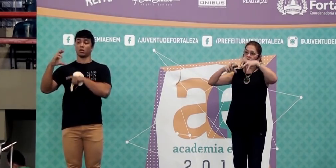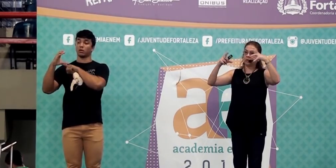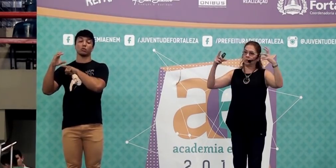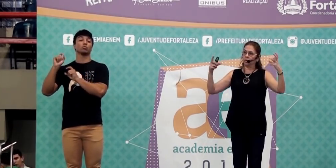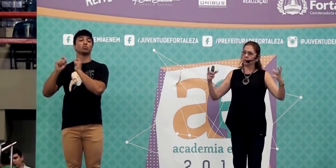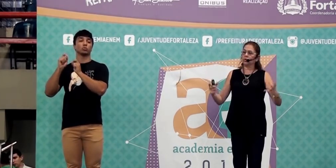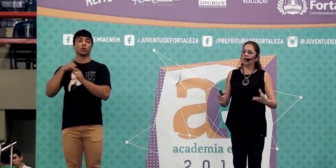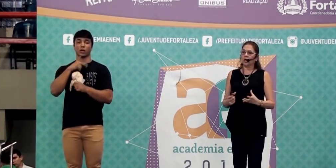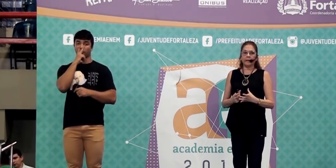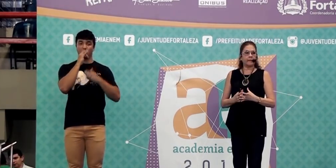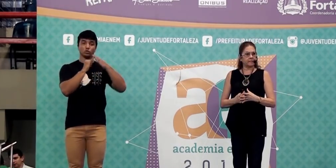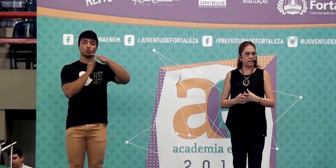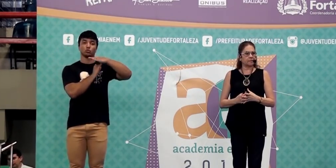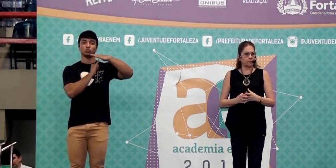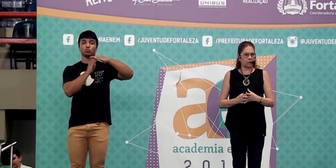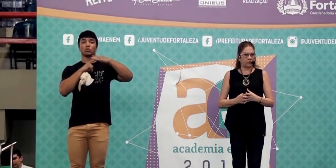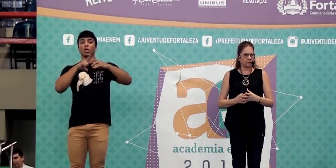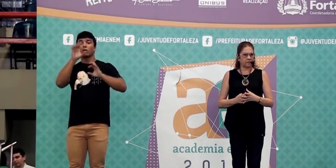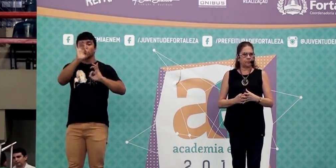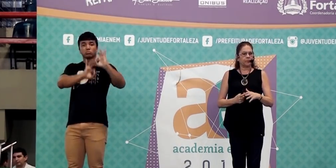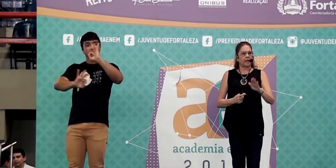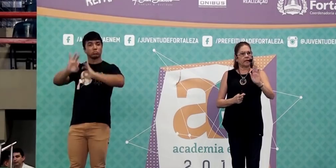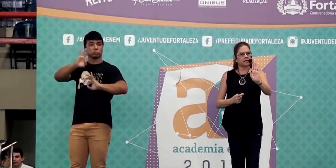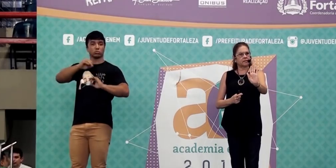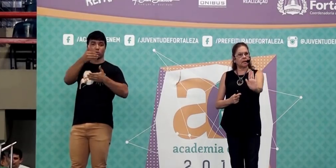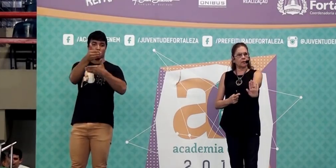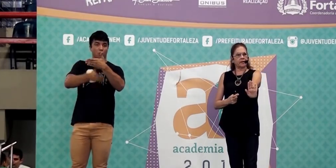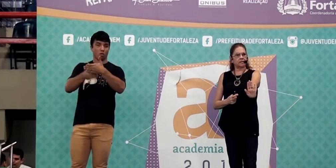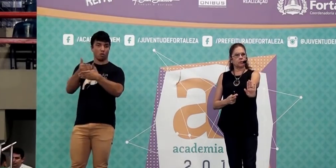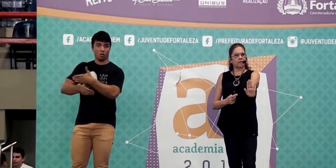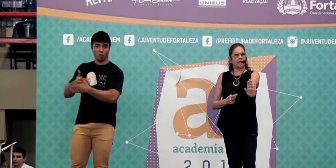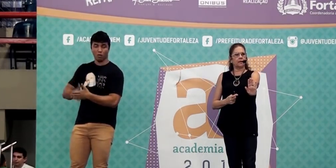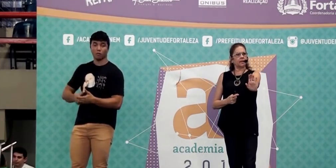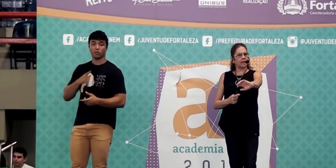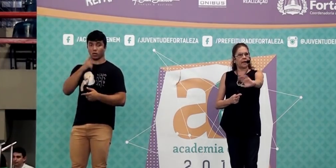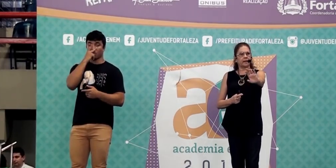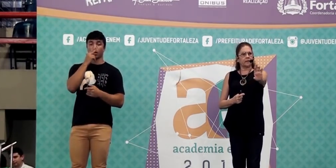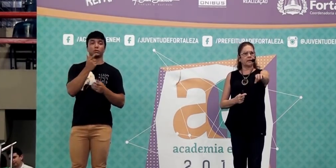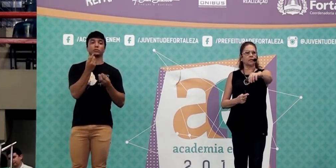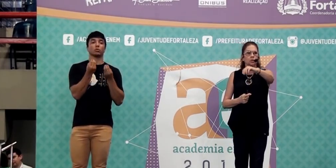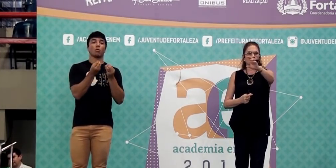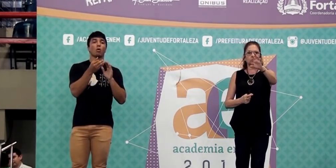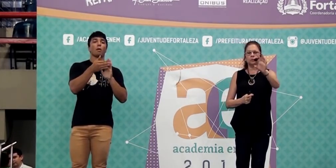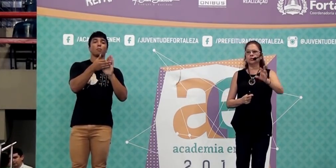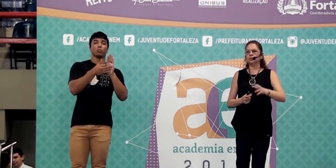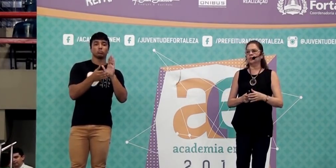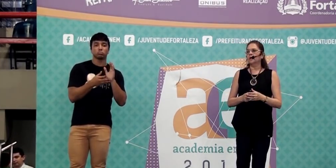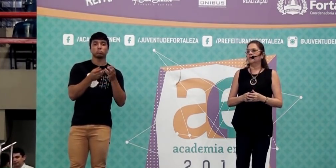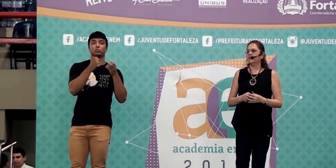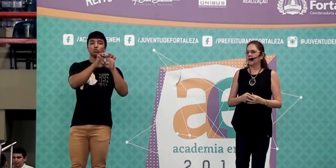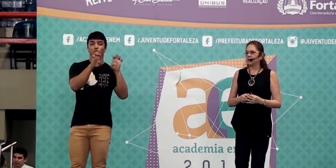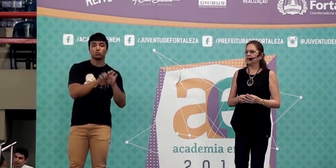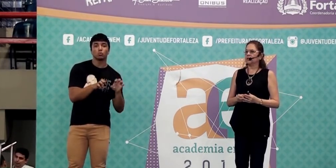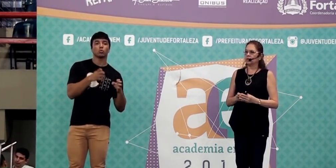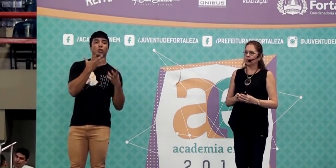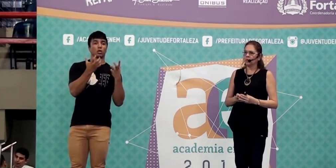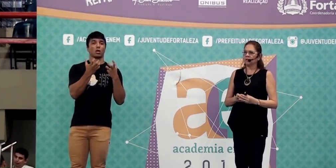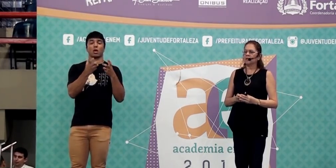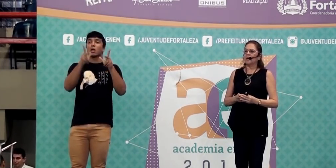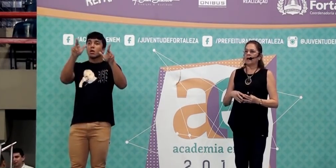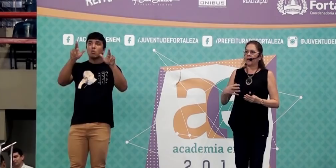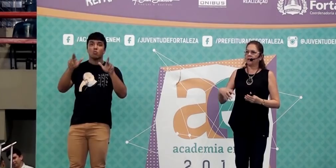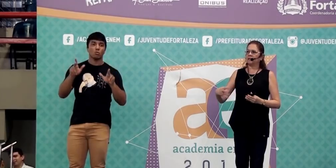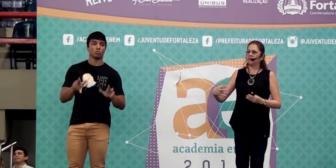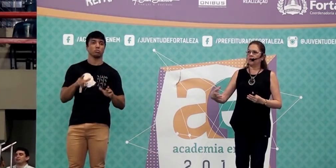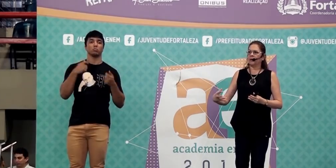o instituto que organiza as provas. Eles dão esse modelo e querem que todo mundo faça